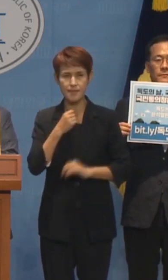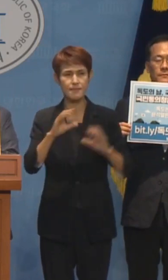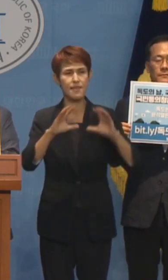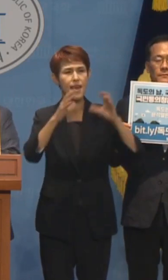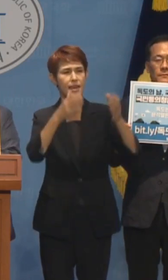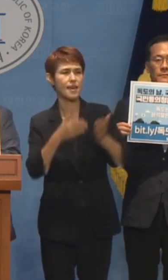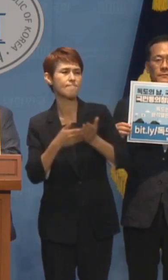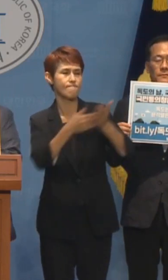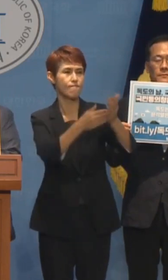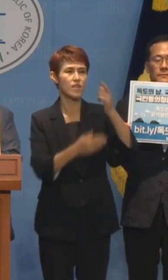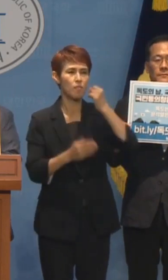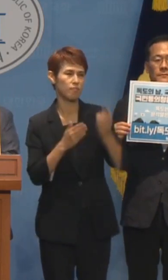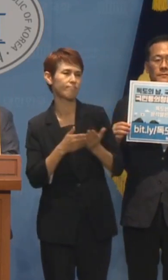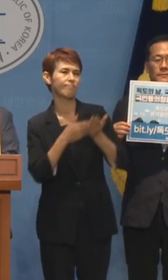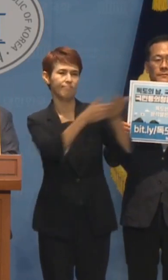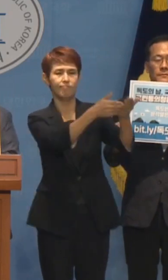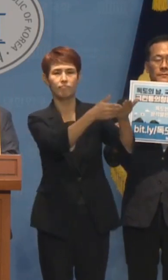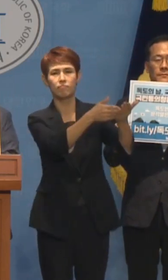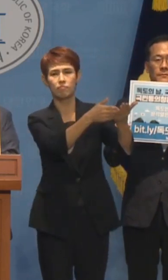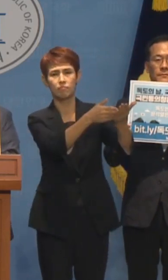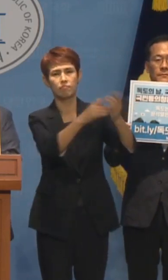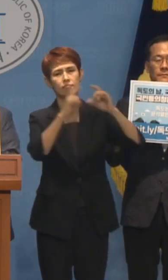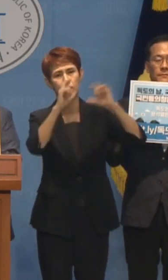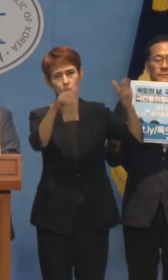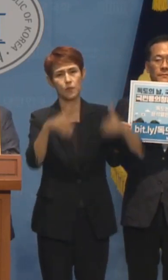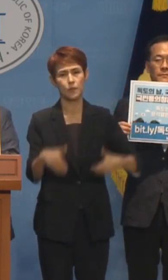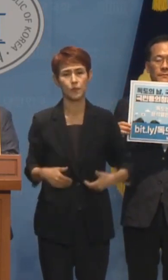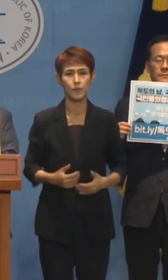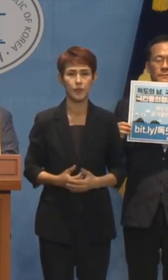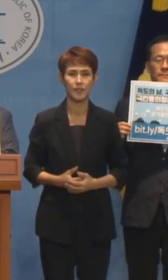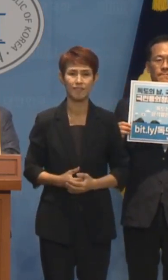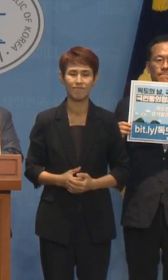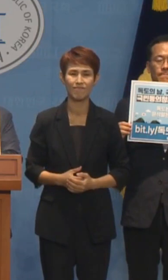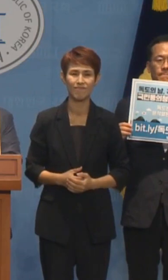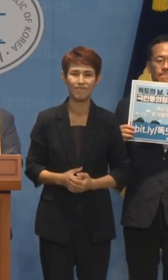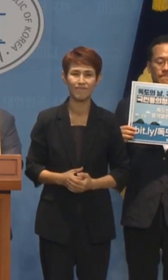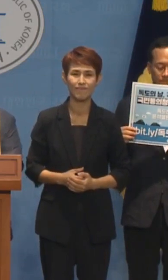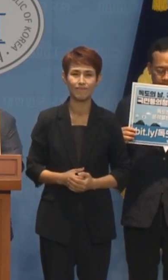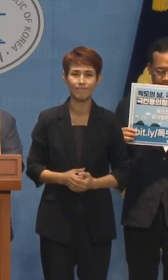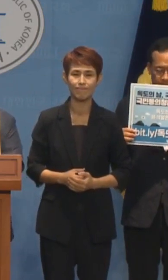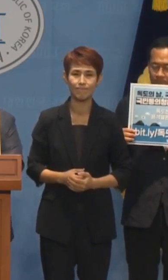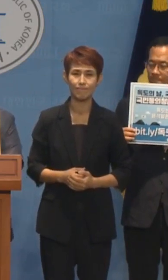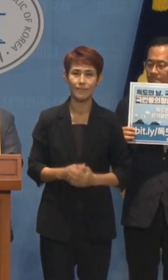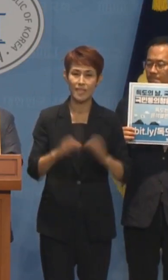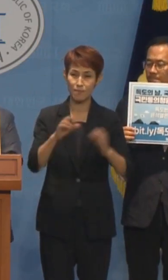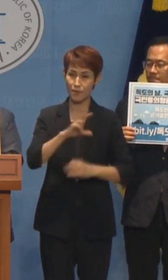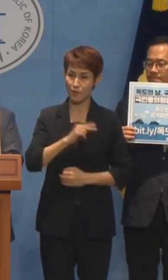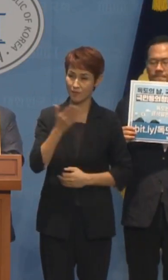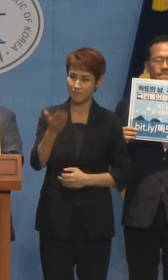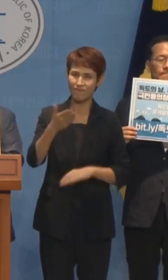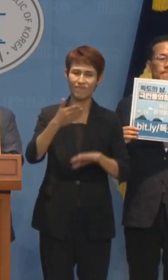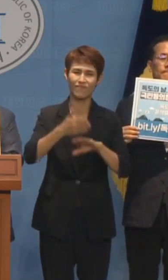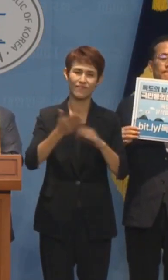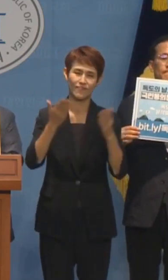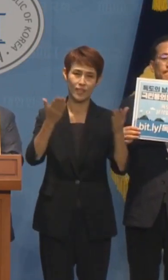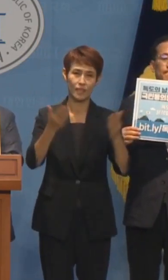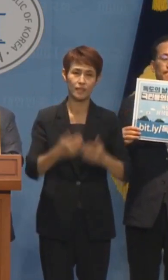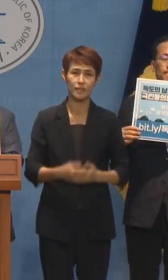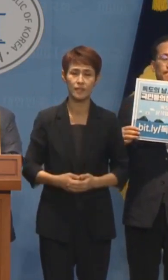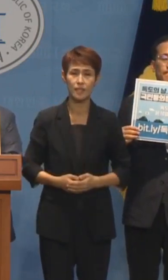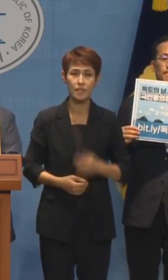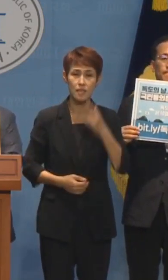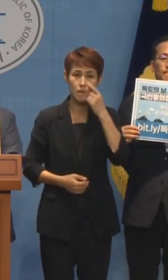한번 강하게 천명해야 된다고 생각합니다 예 다시 한번 김진현 님 감사드리고요 그리고 기시다